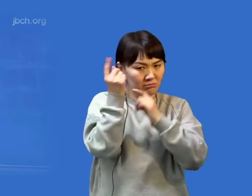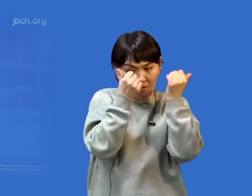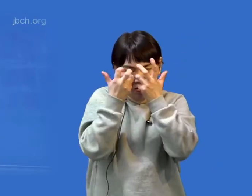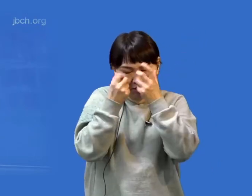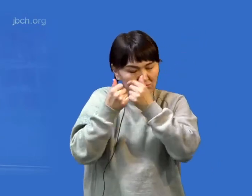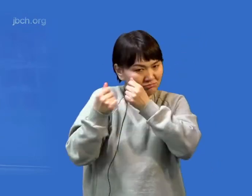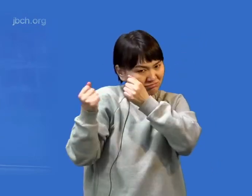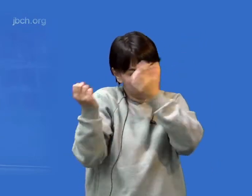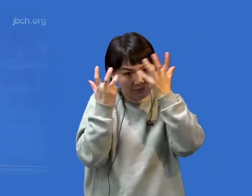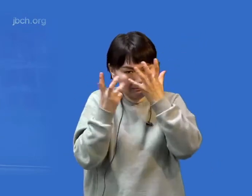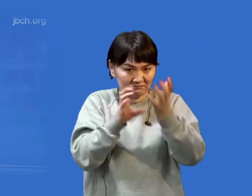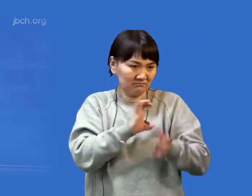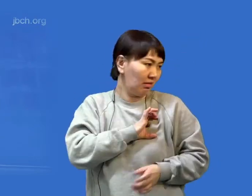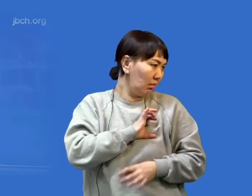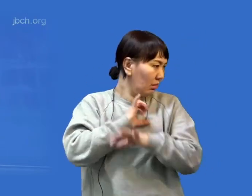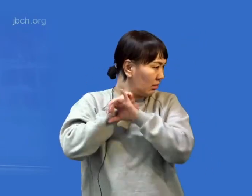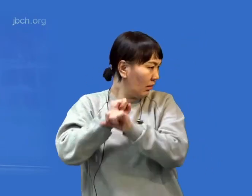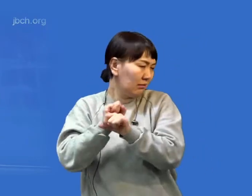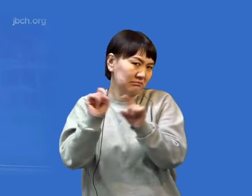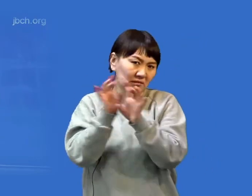л